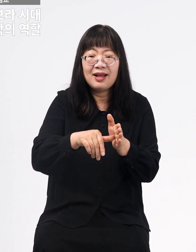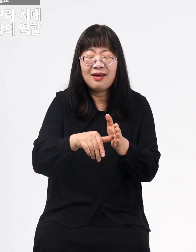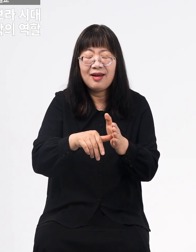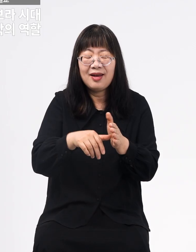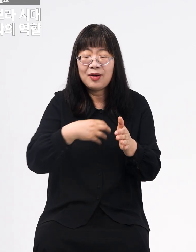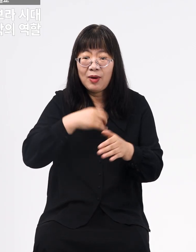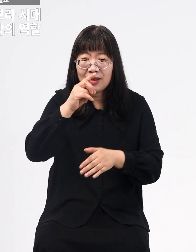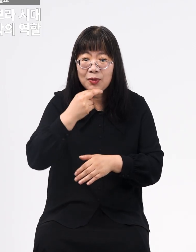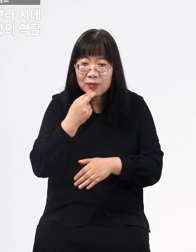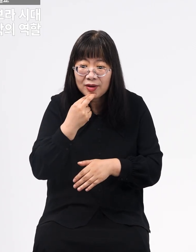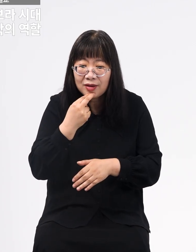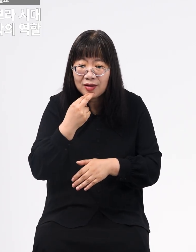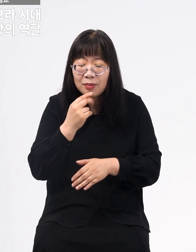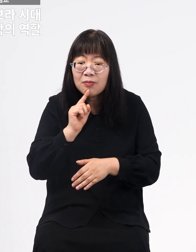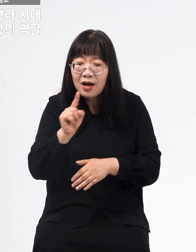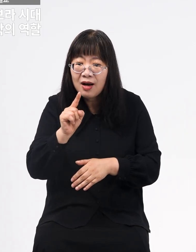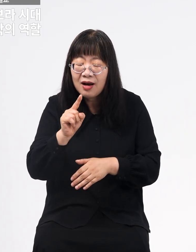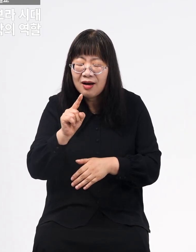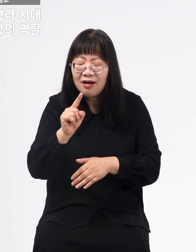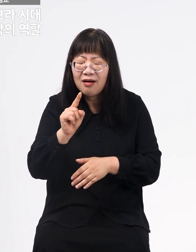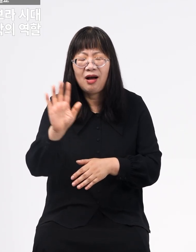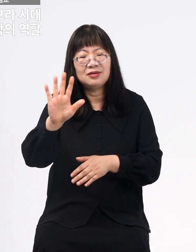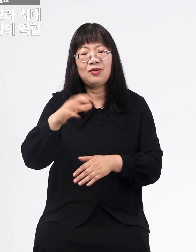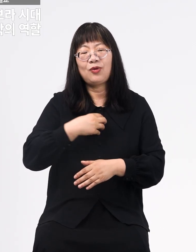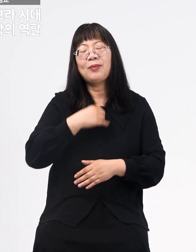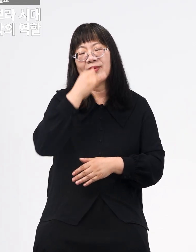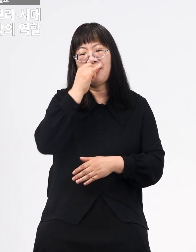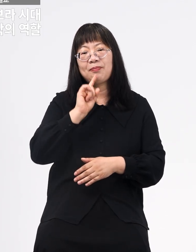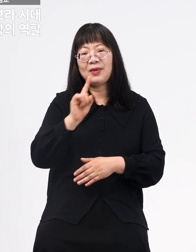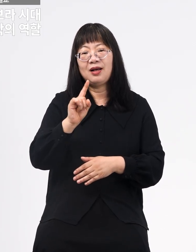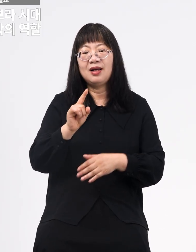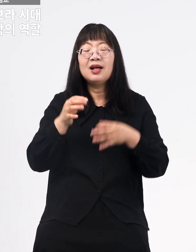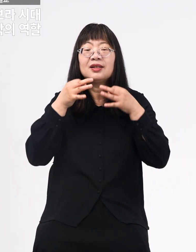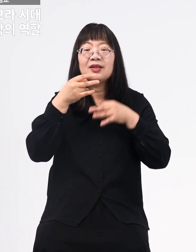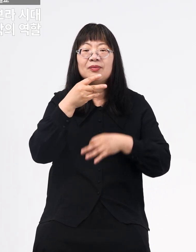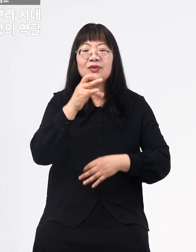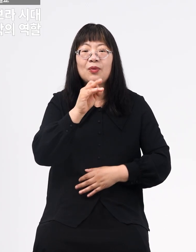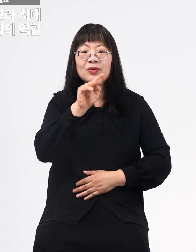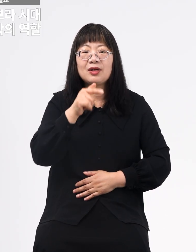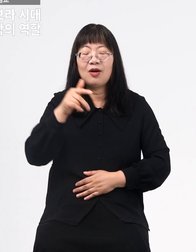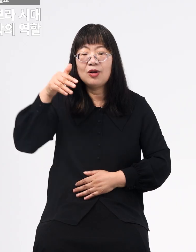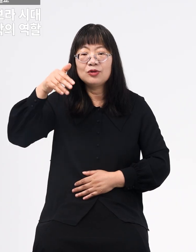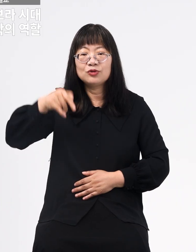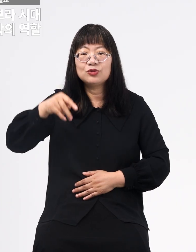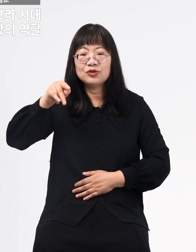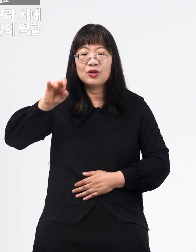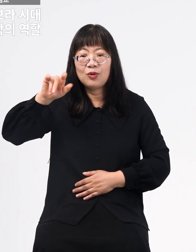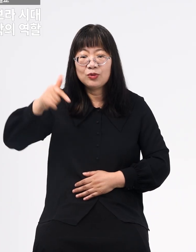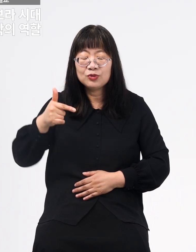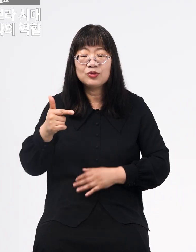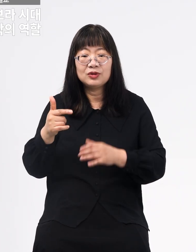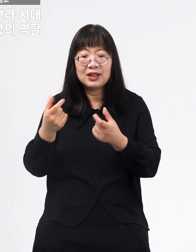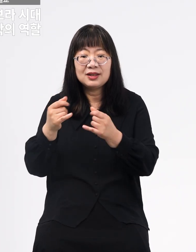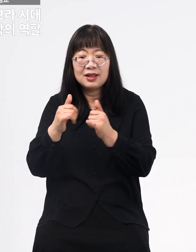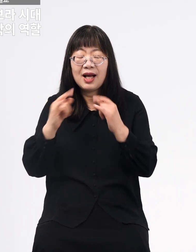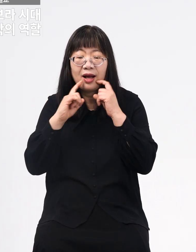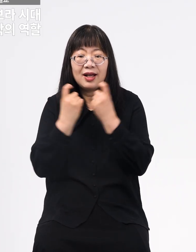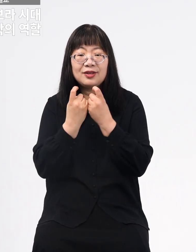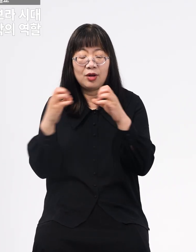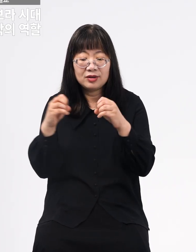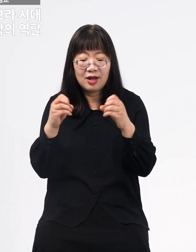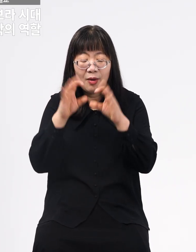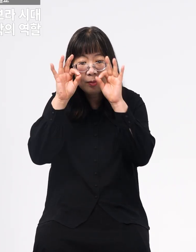그래요? 겁이 난다 그래요. 저 김동현 선수나 추성원 씨 같은 분들 개인적으로 얘기할